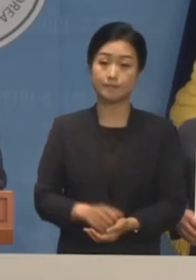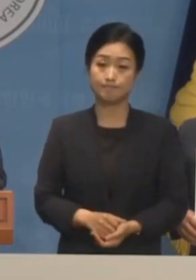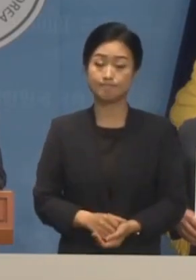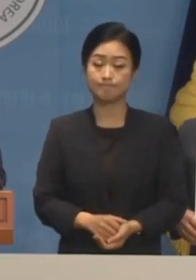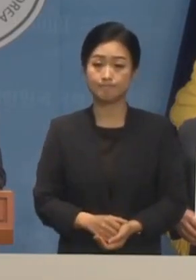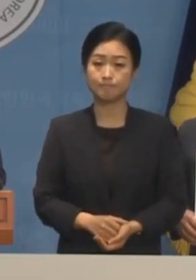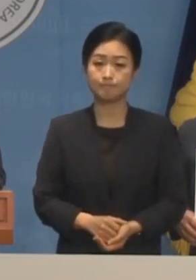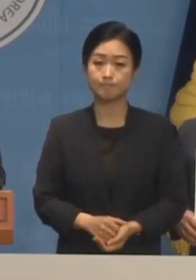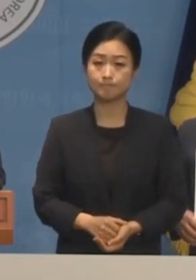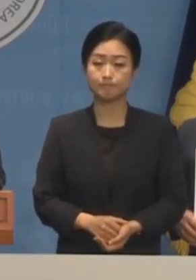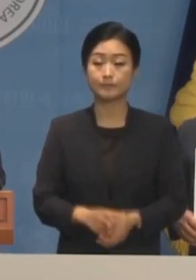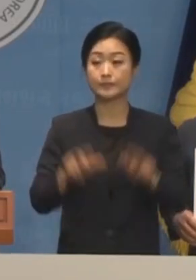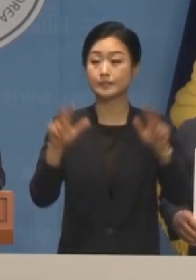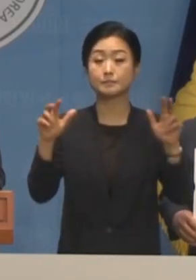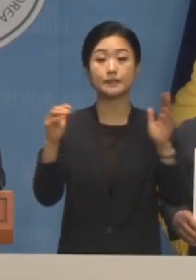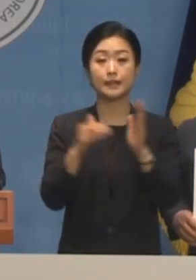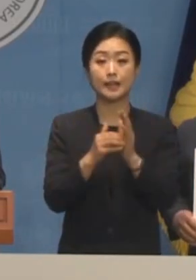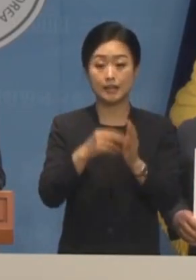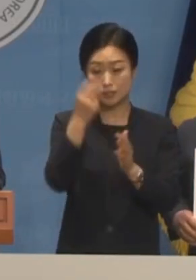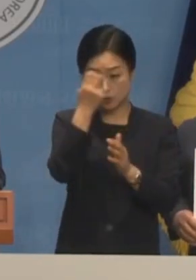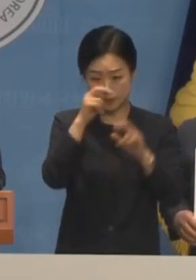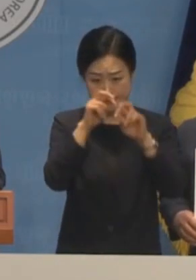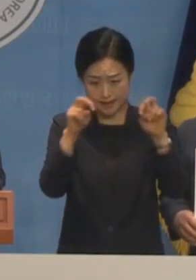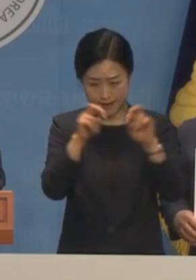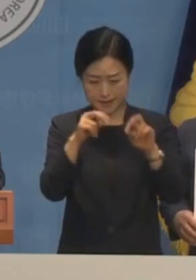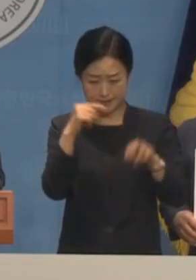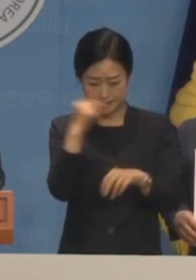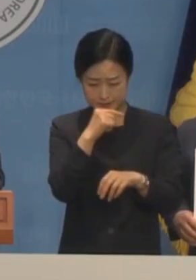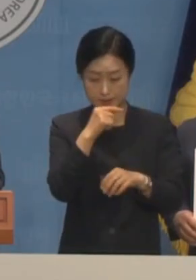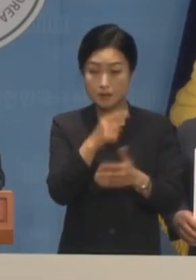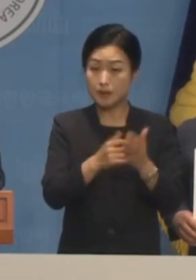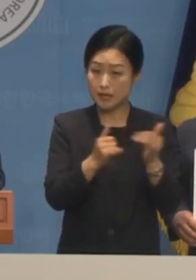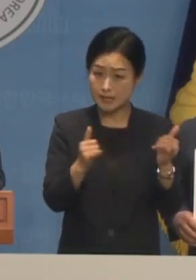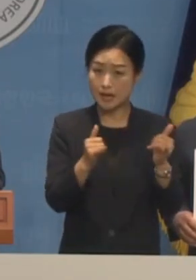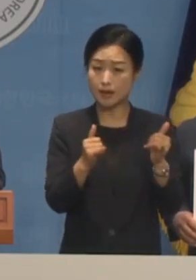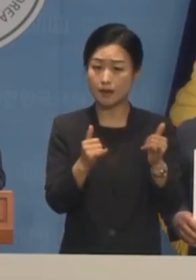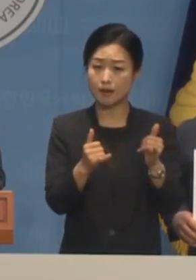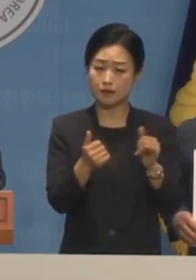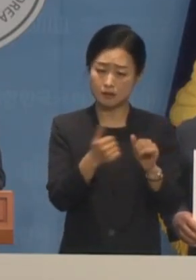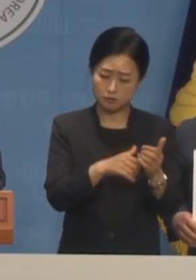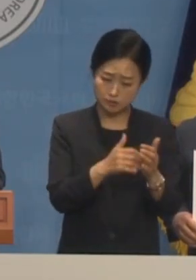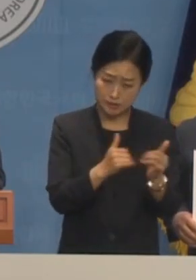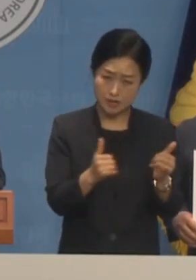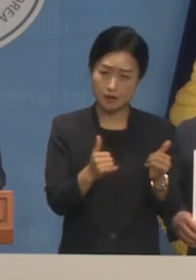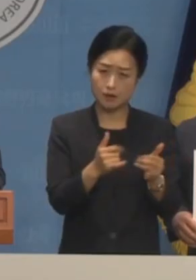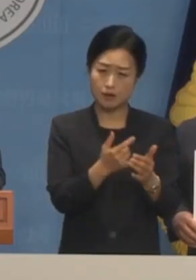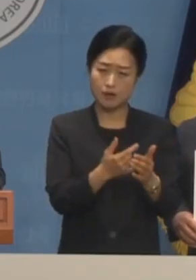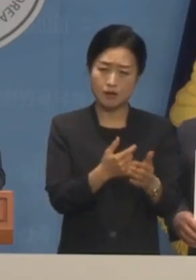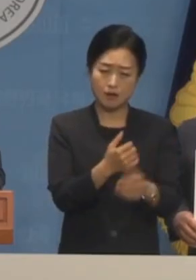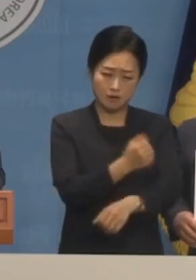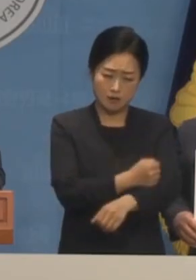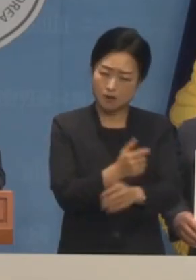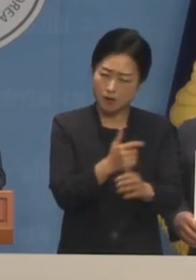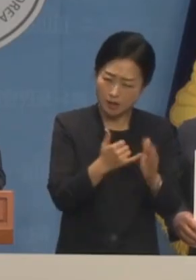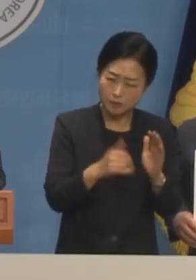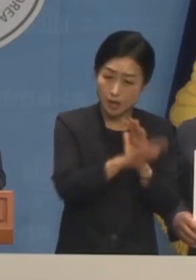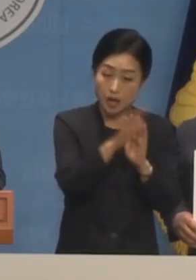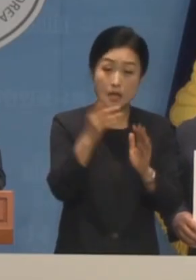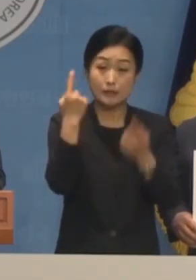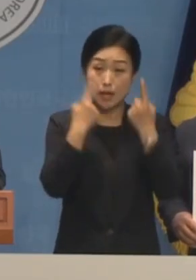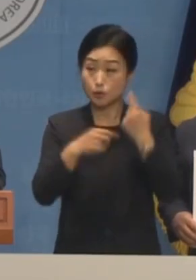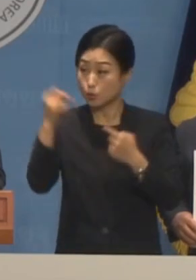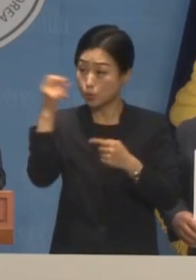것입니다 그동안의 신상규 노력과 희생자와 유가족들에게 또다시 짓을 수 없는 상처를